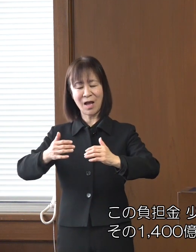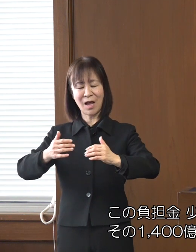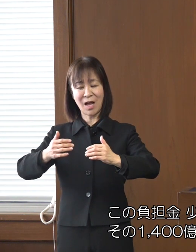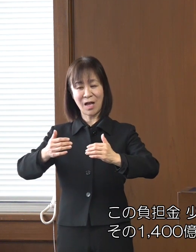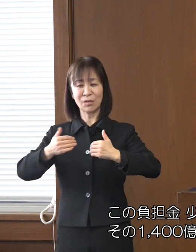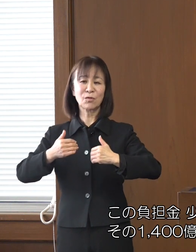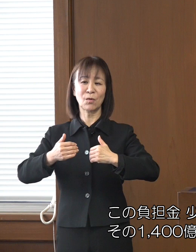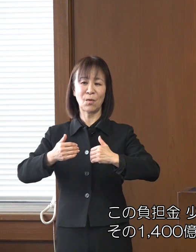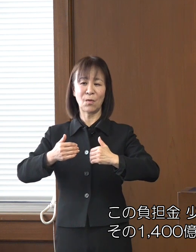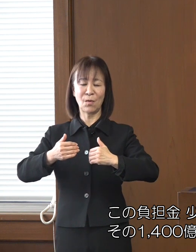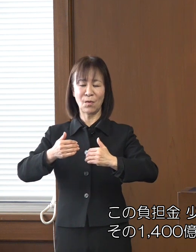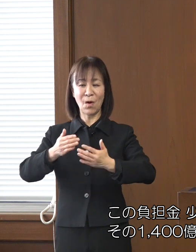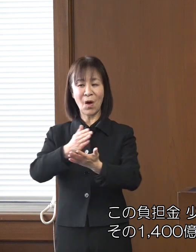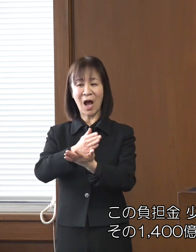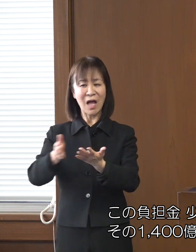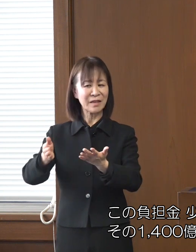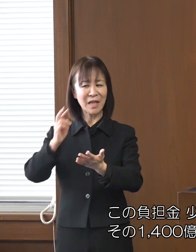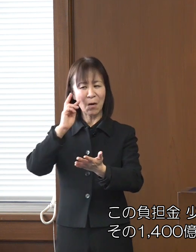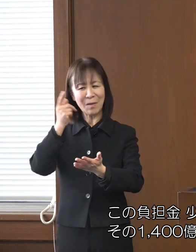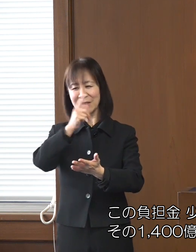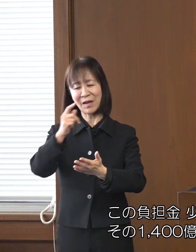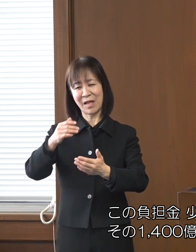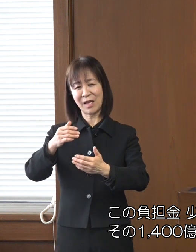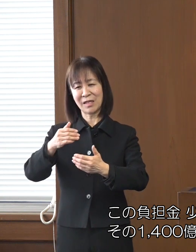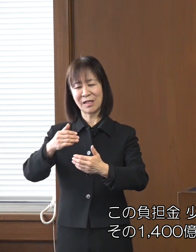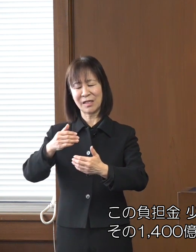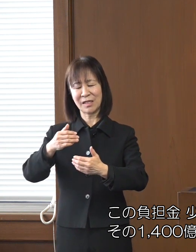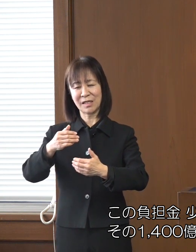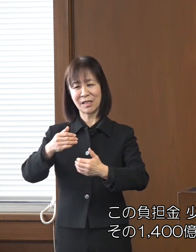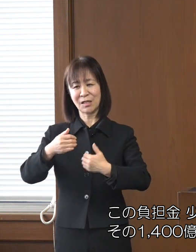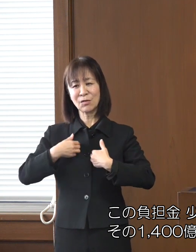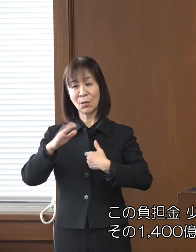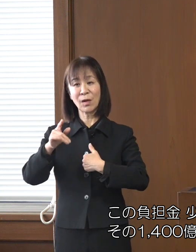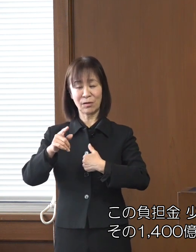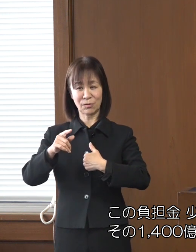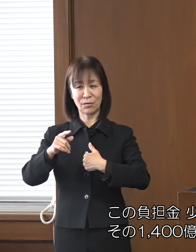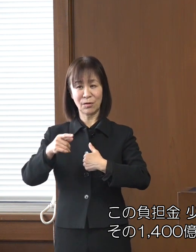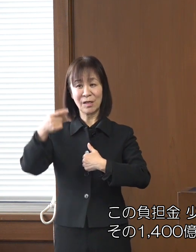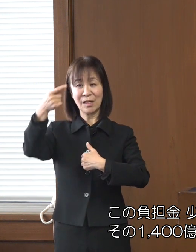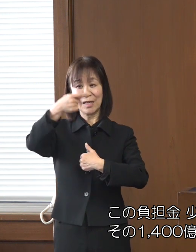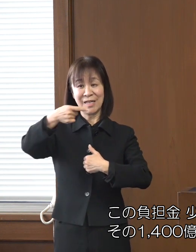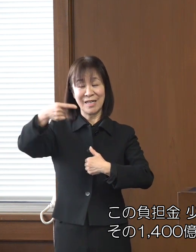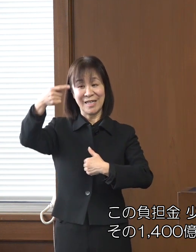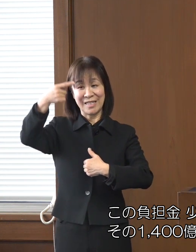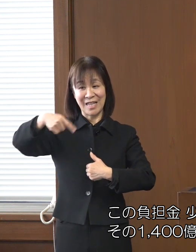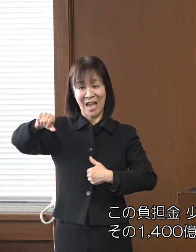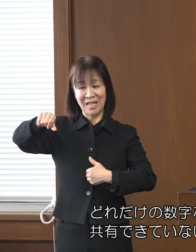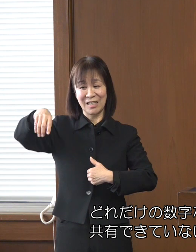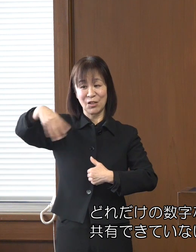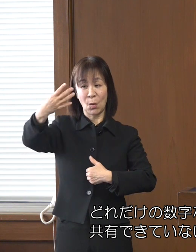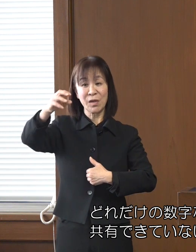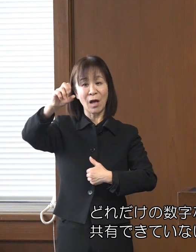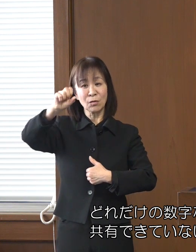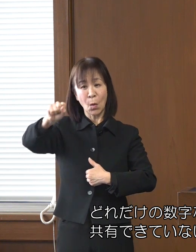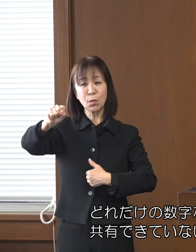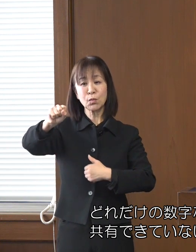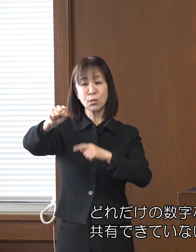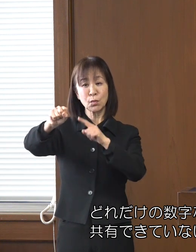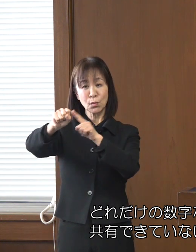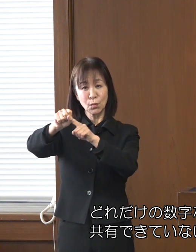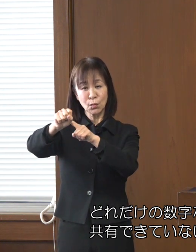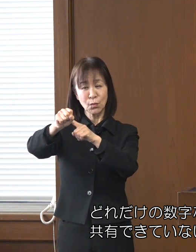負担金少なくとも1400億っていう、その1400億っていうのがどれだけの数字なのか